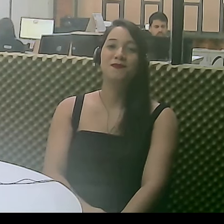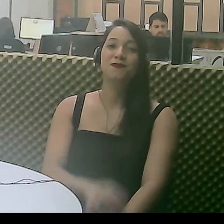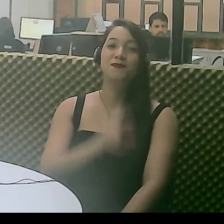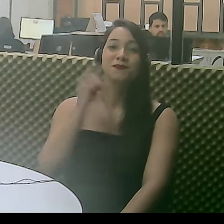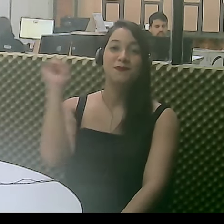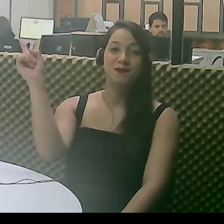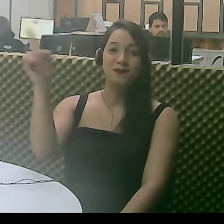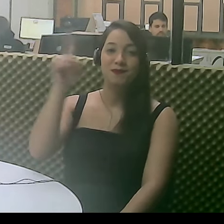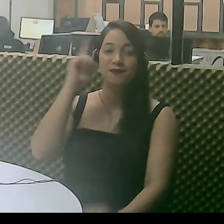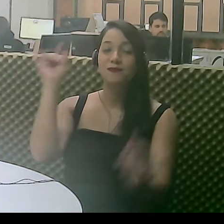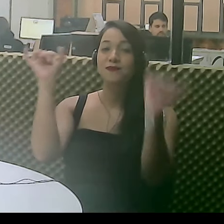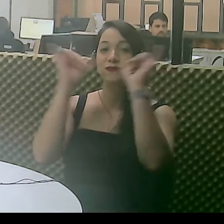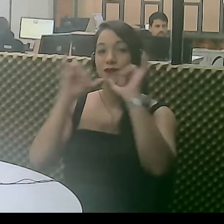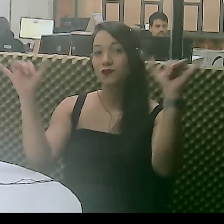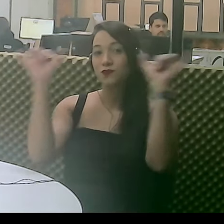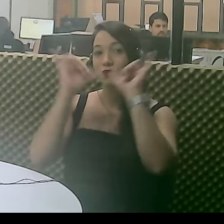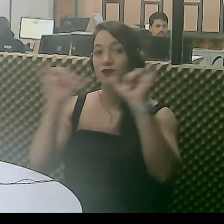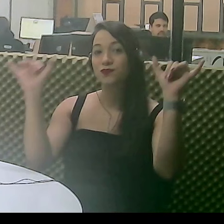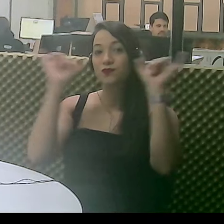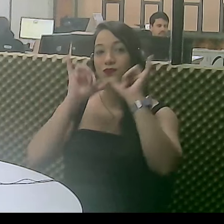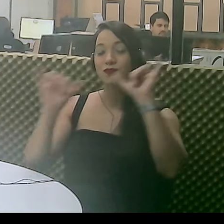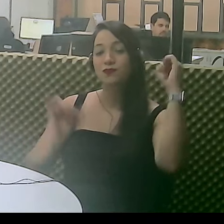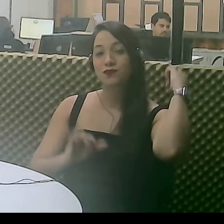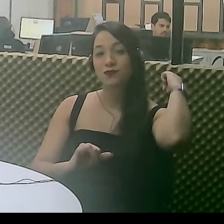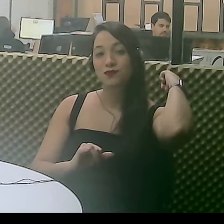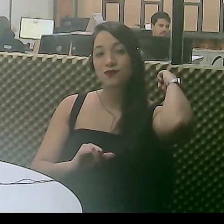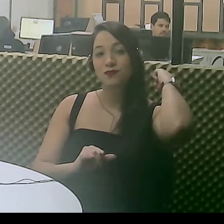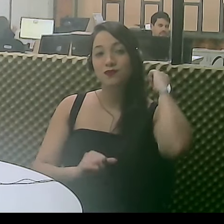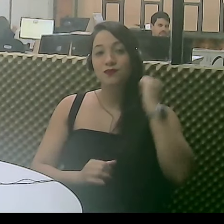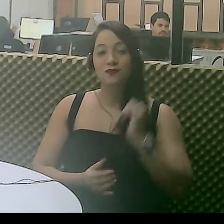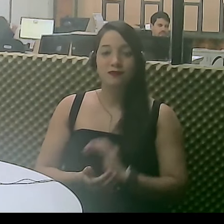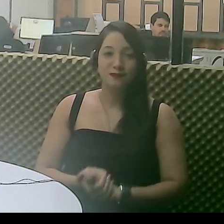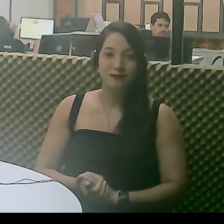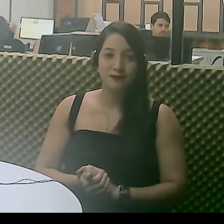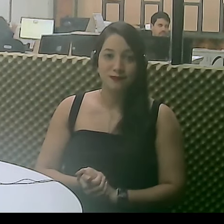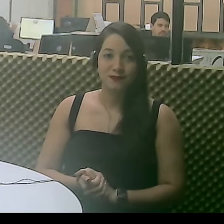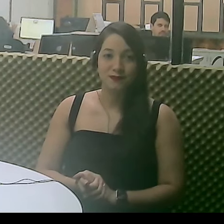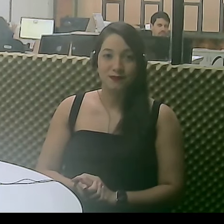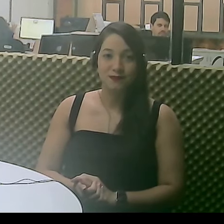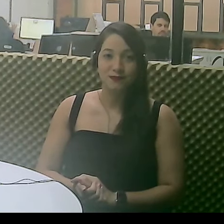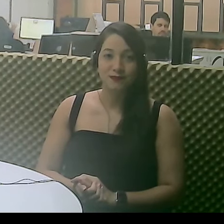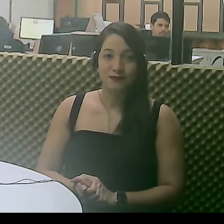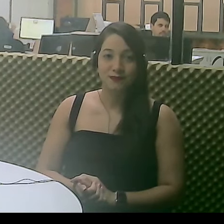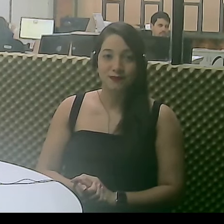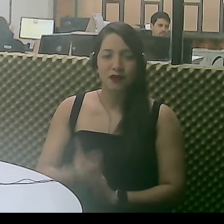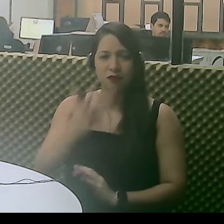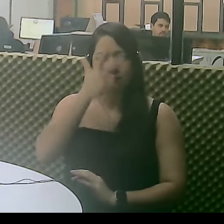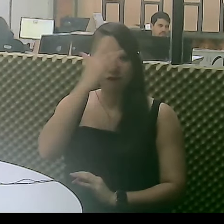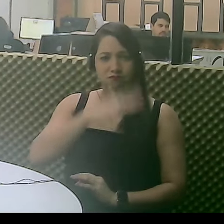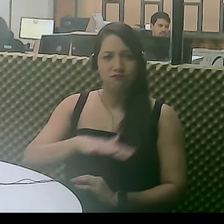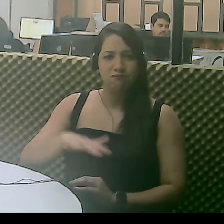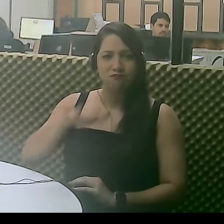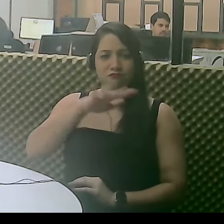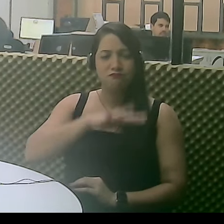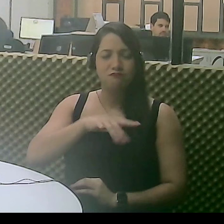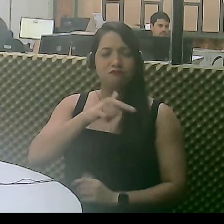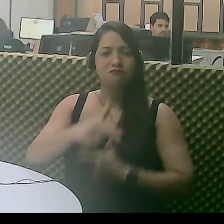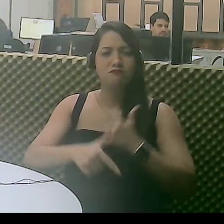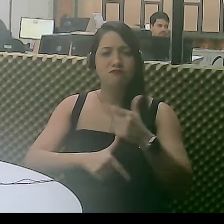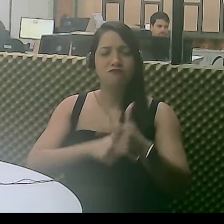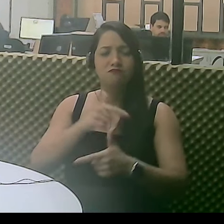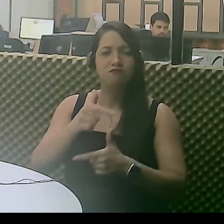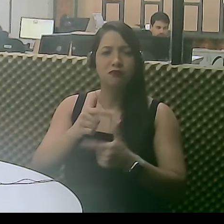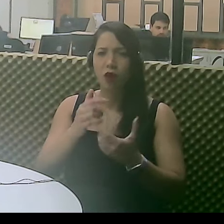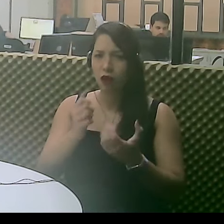Uberlândia Giro de Notícias para os prestadores de serviço que ainda não